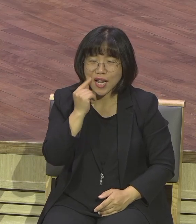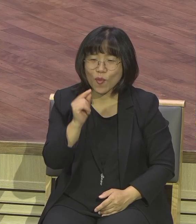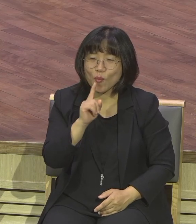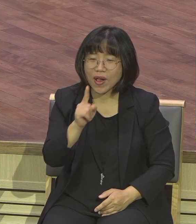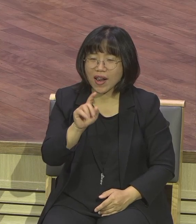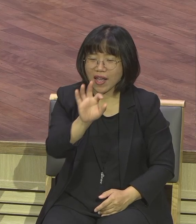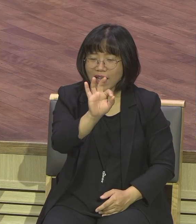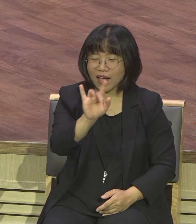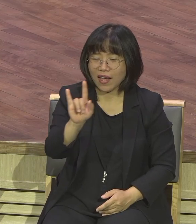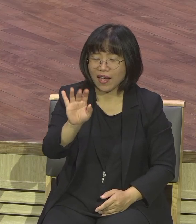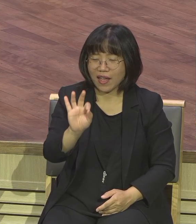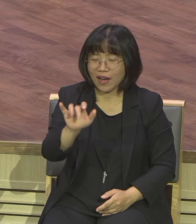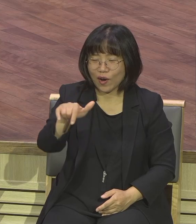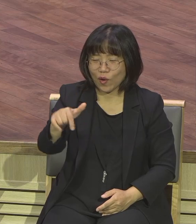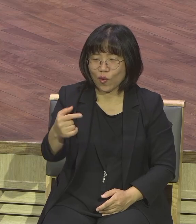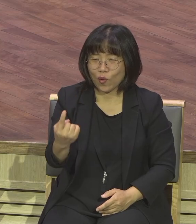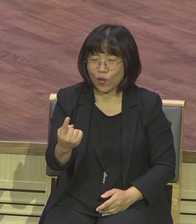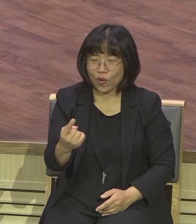앵꼬 부부.